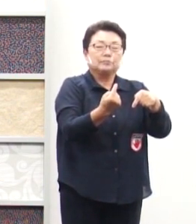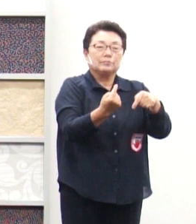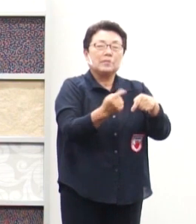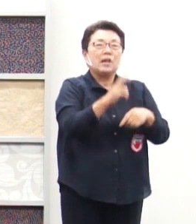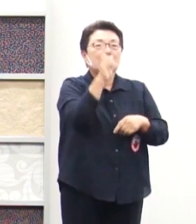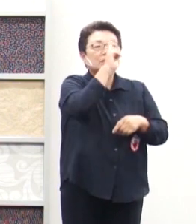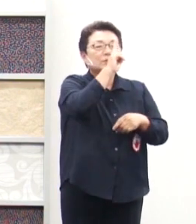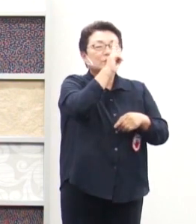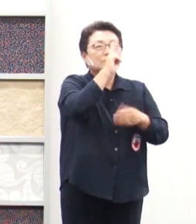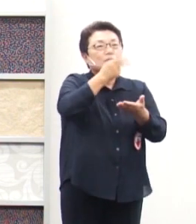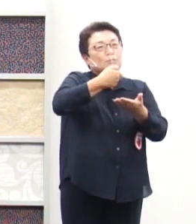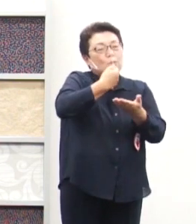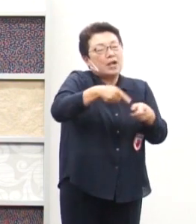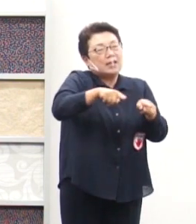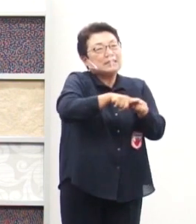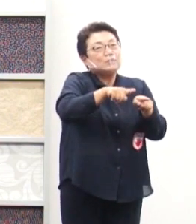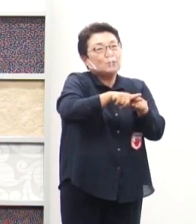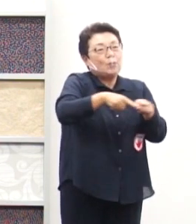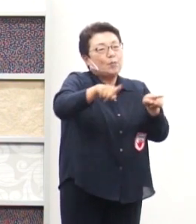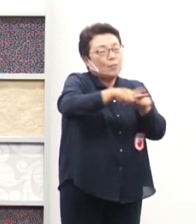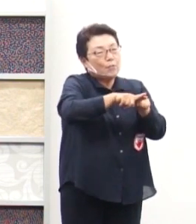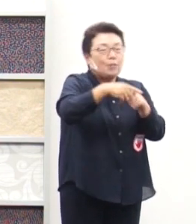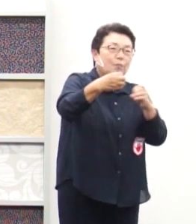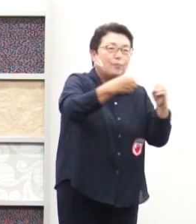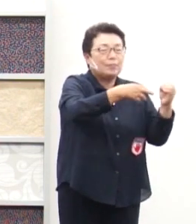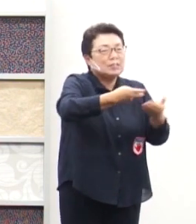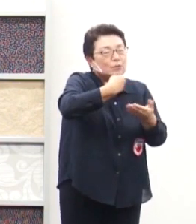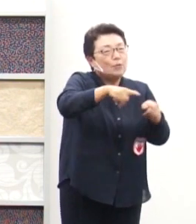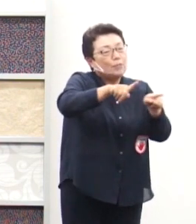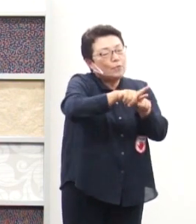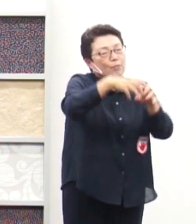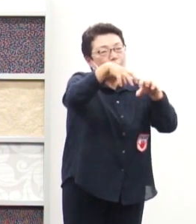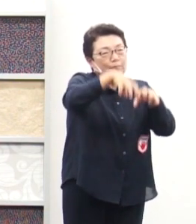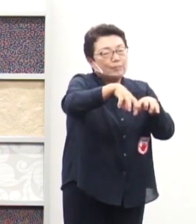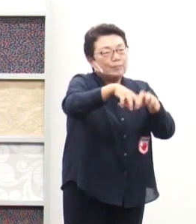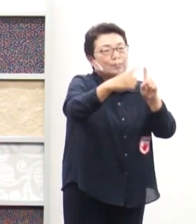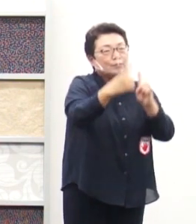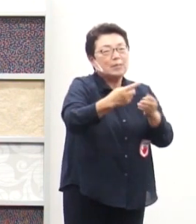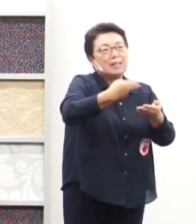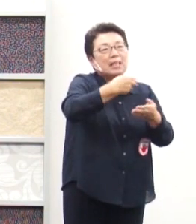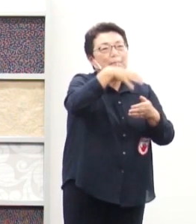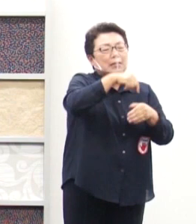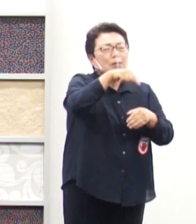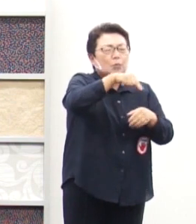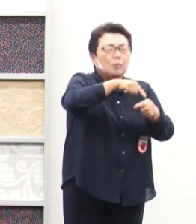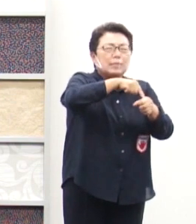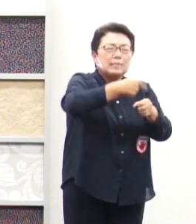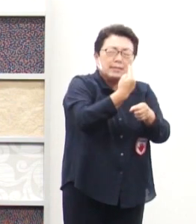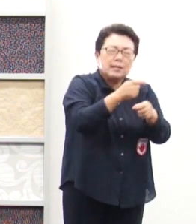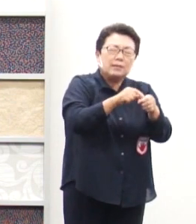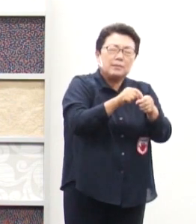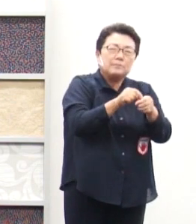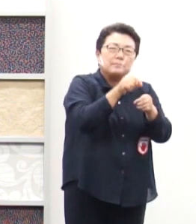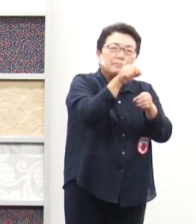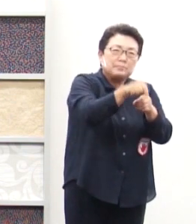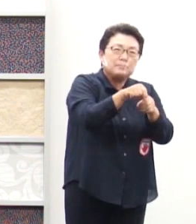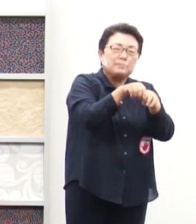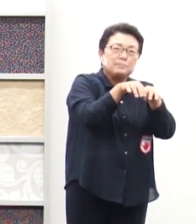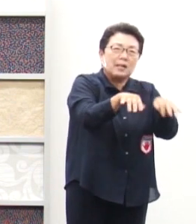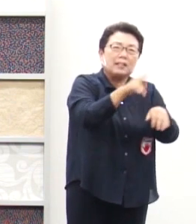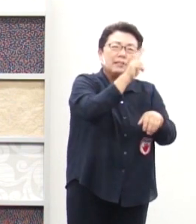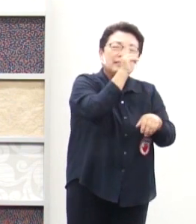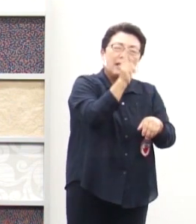お昼を一緒に食べたということで、おそらくそこが感染源だろうというもの